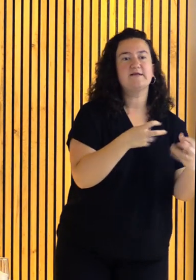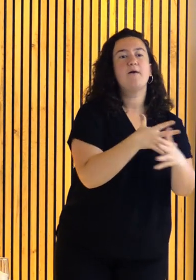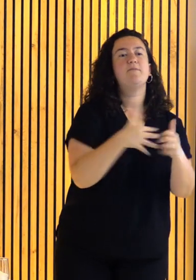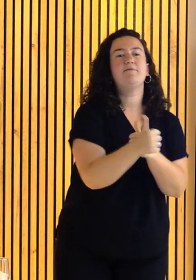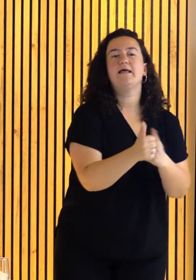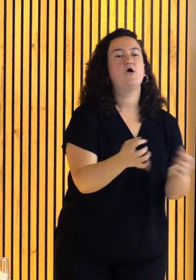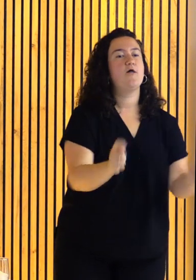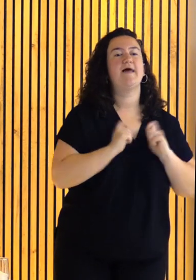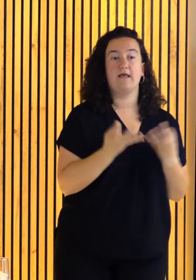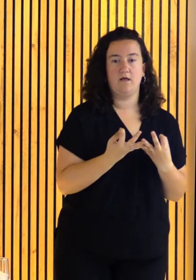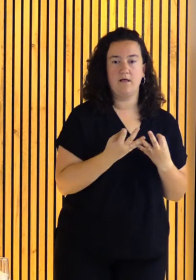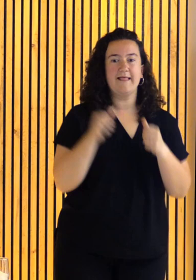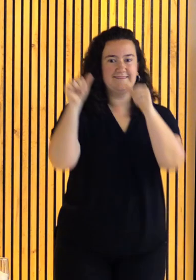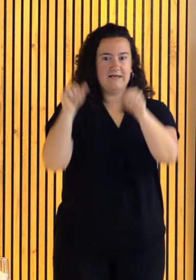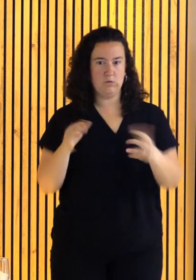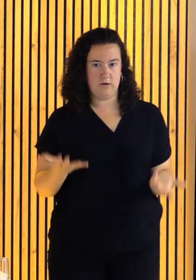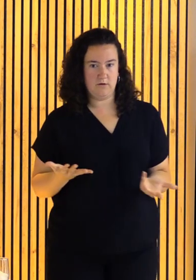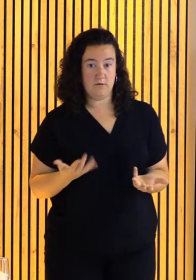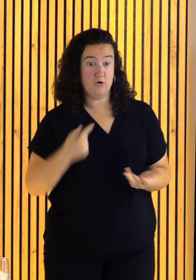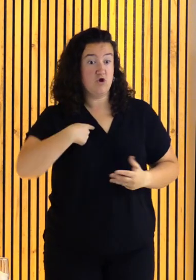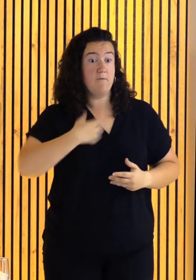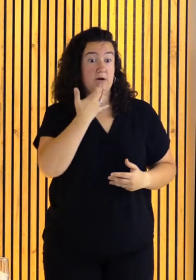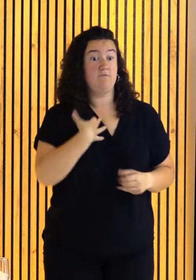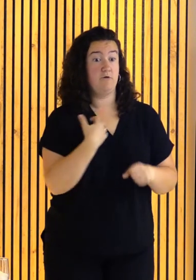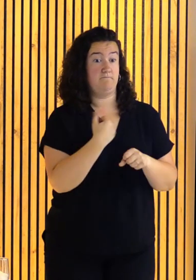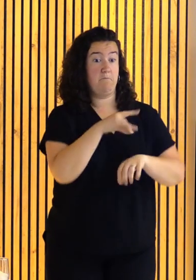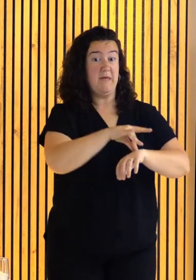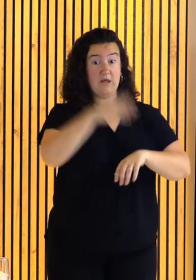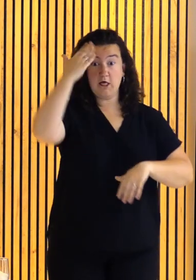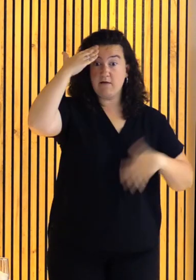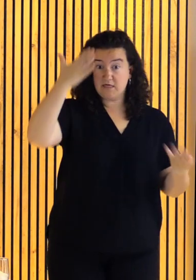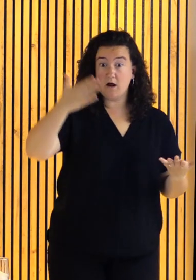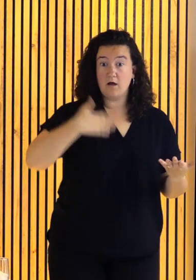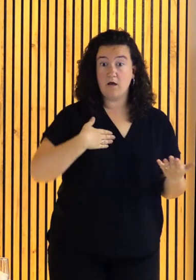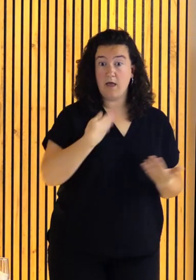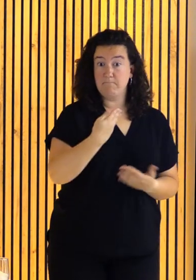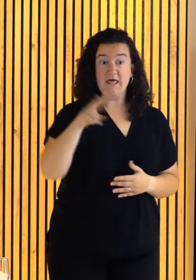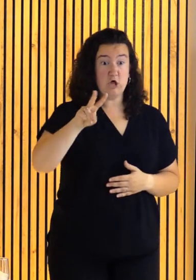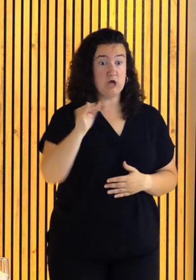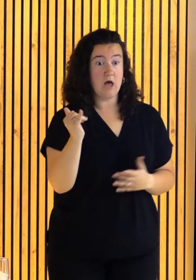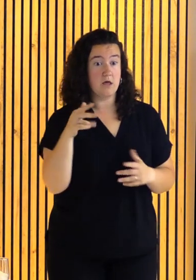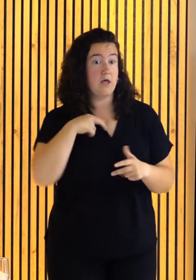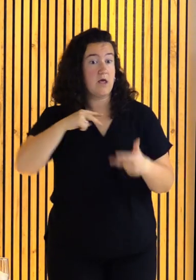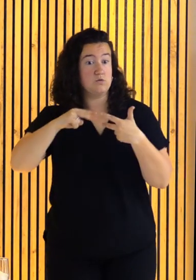kabezerako medikuak adibidez, bebia dauka Osakidetzan eta lanpostu belortu du, baina ez da gauza